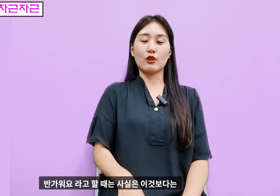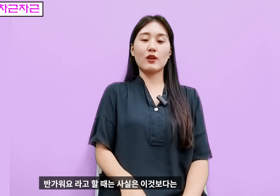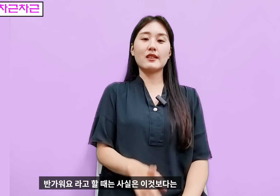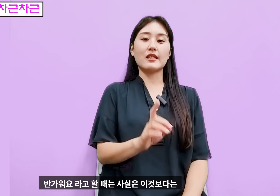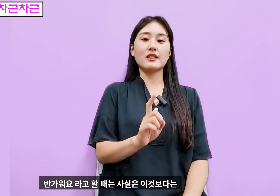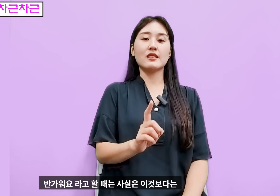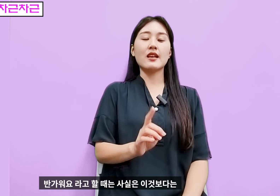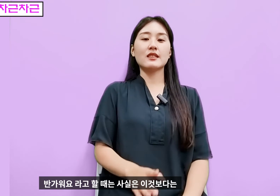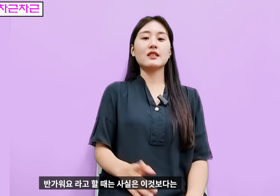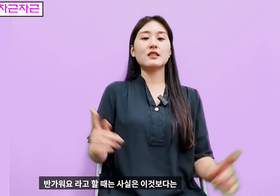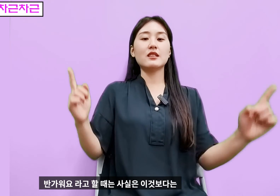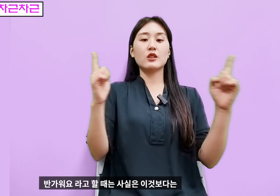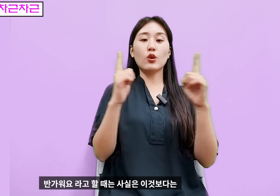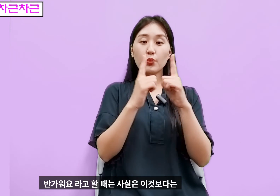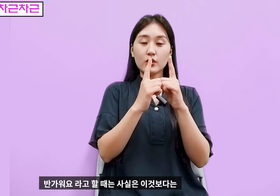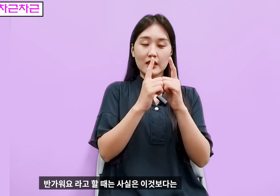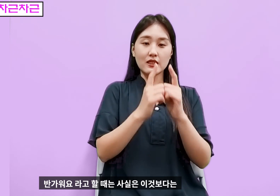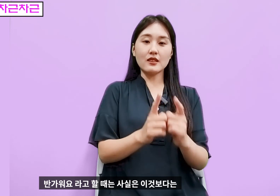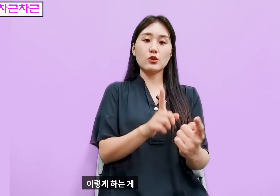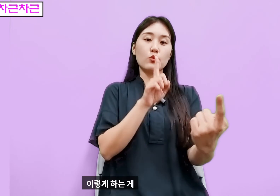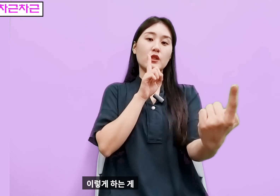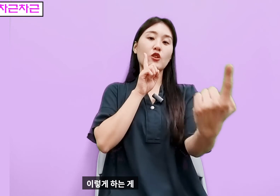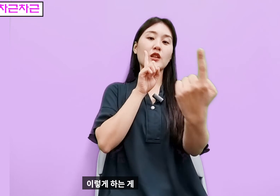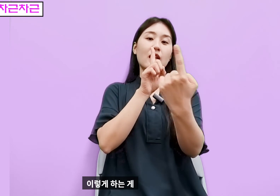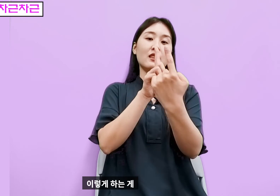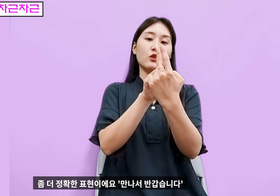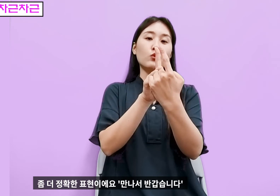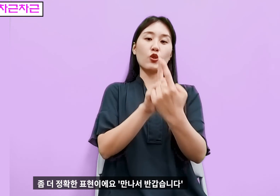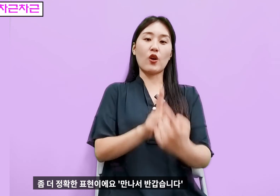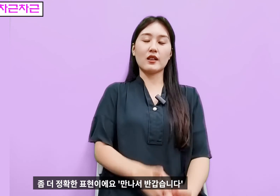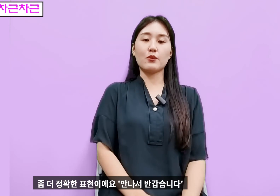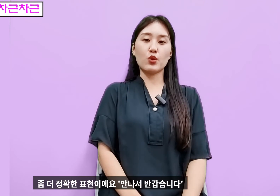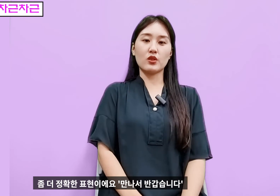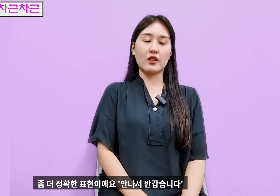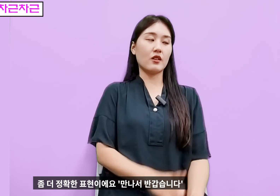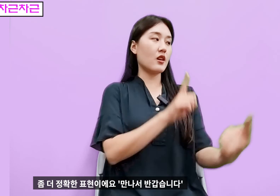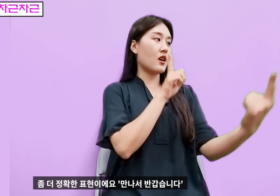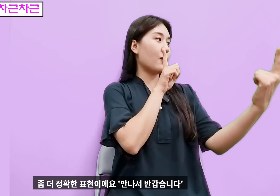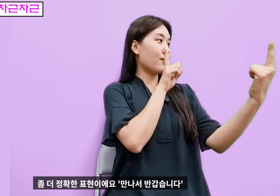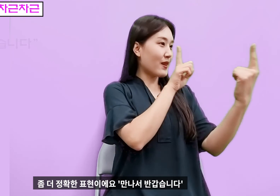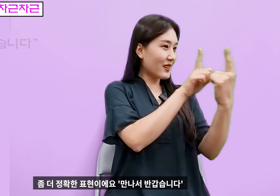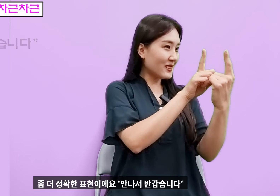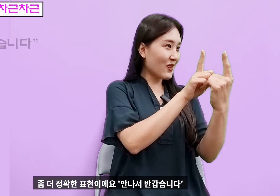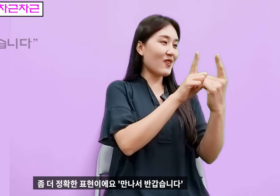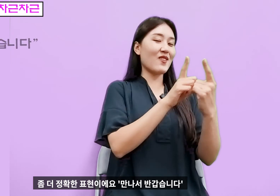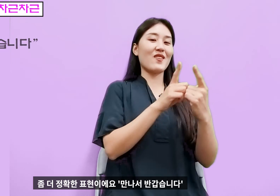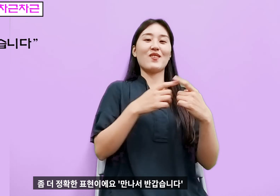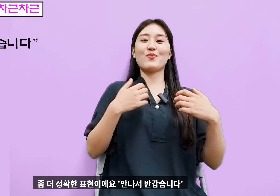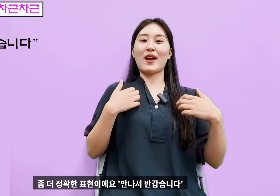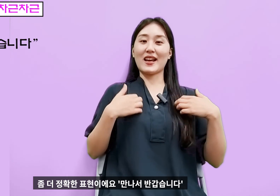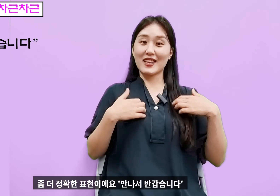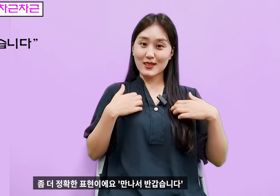할 때는 사실은 이것보다는 좀 이렇게 하는 게 좀 더 정확한 표현이에요. 만나서